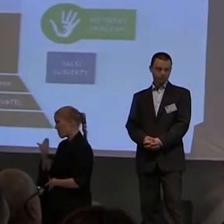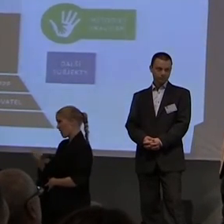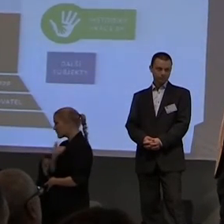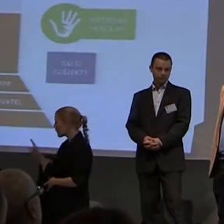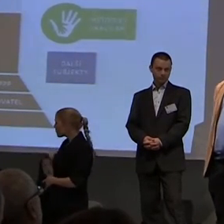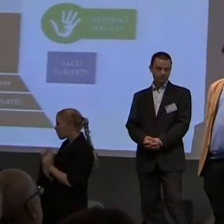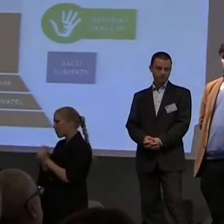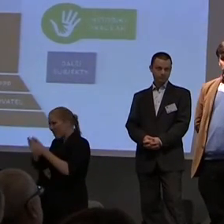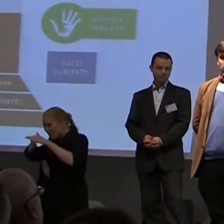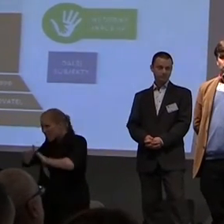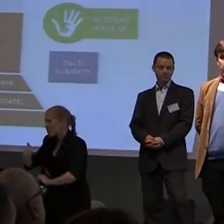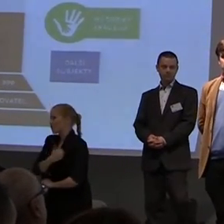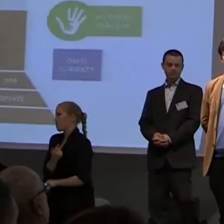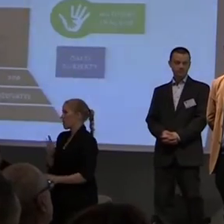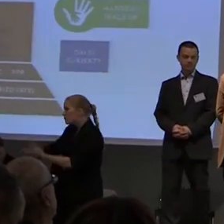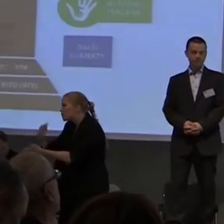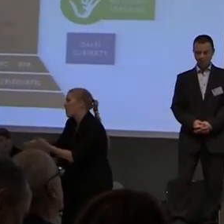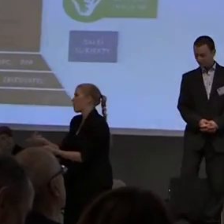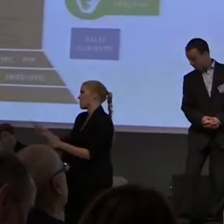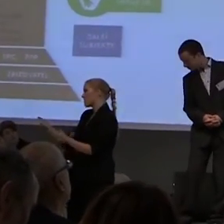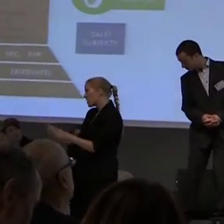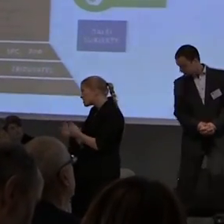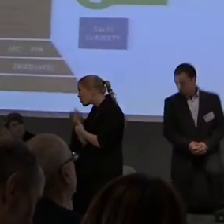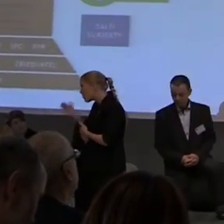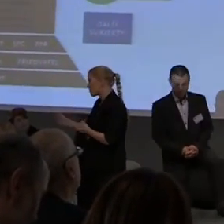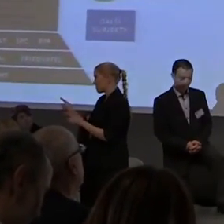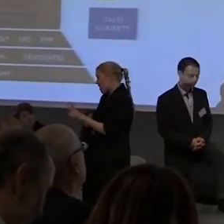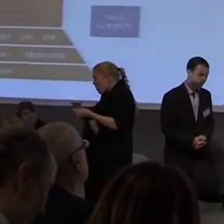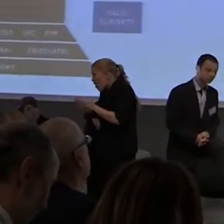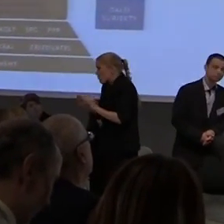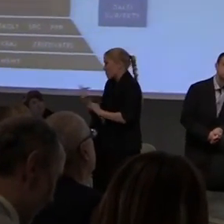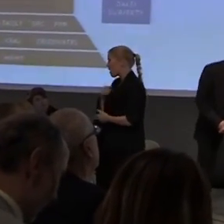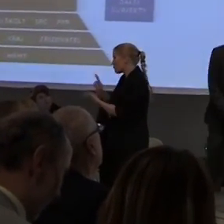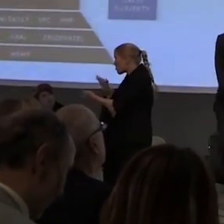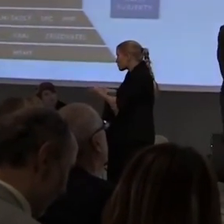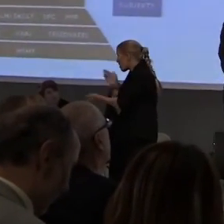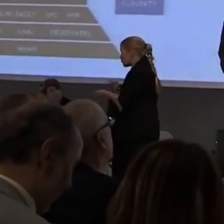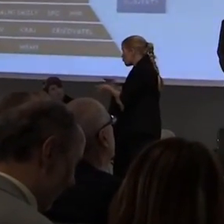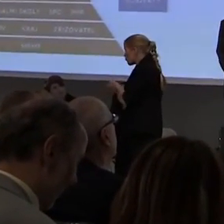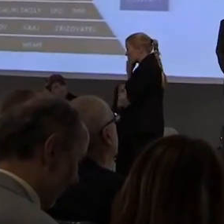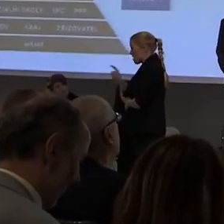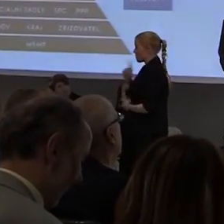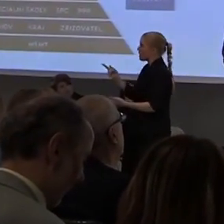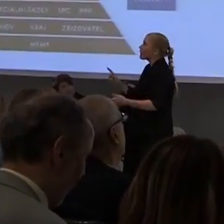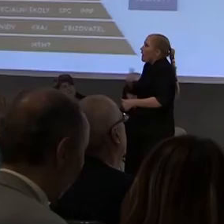někdy sousedům a v obchodě a tak. To překládání mi jde, ale je to opravdu